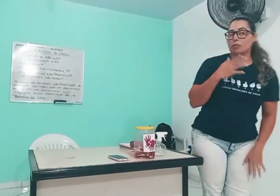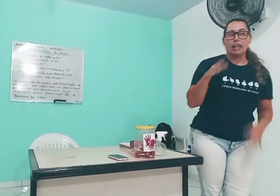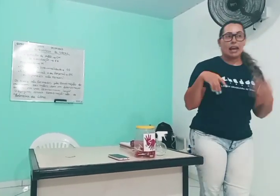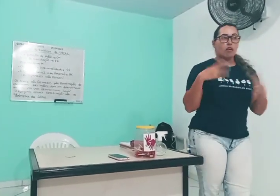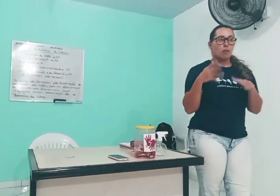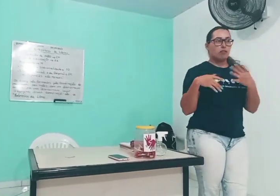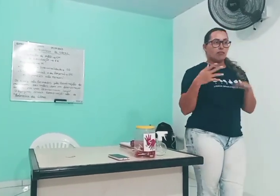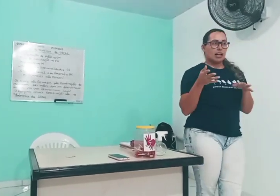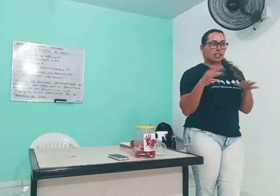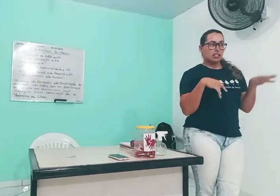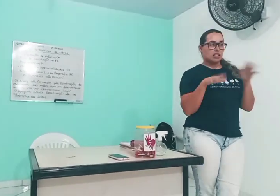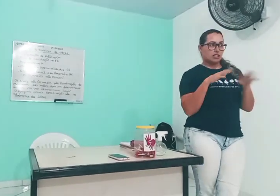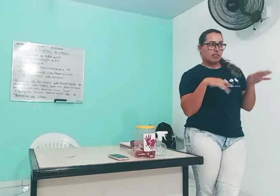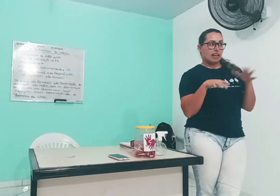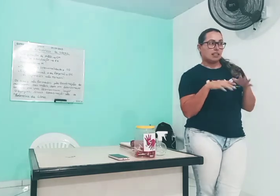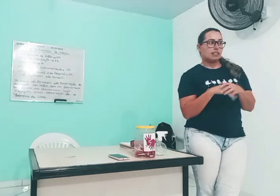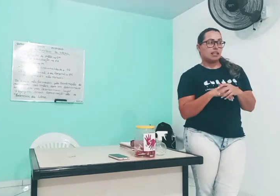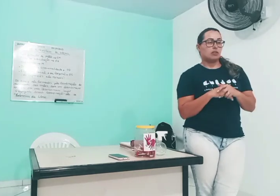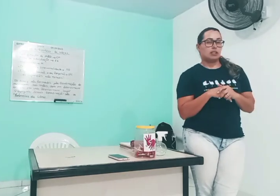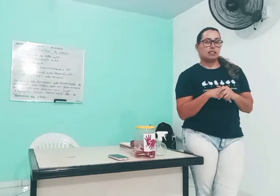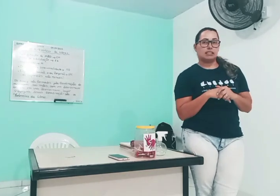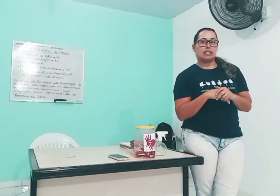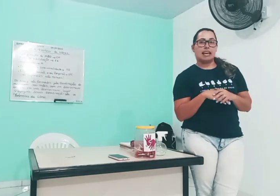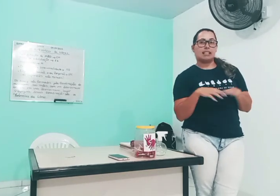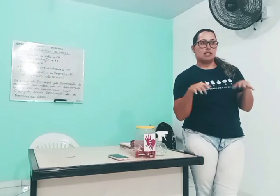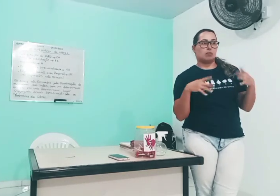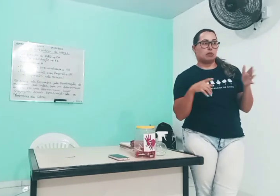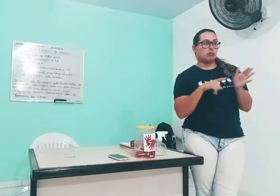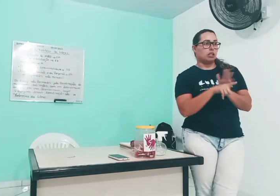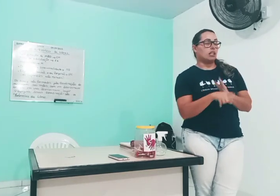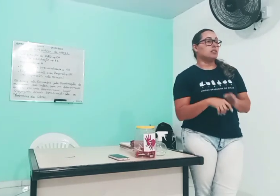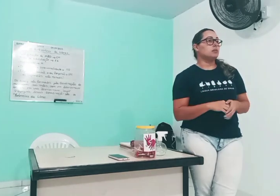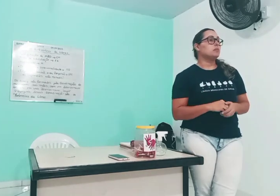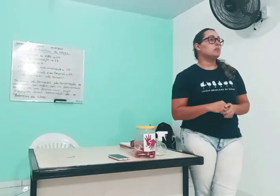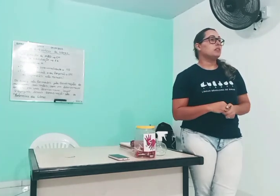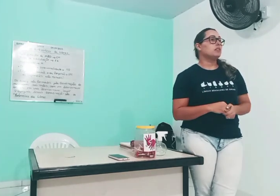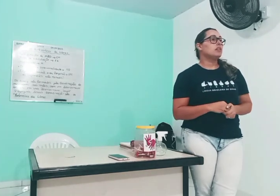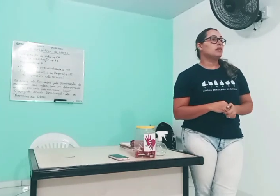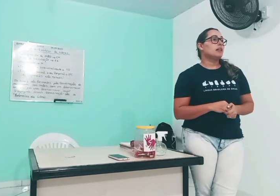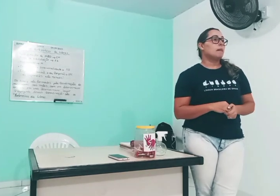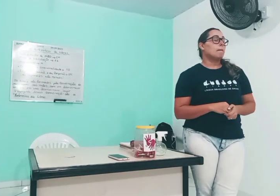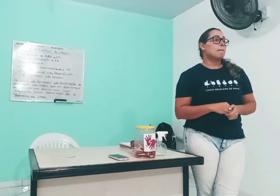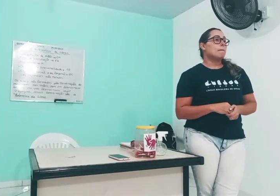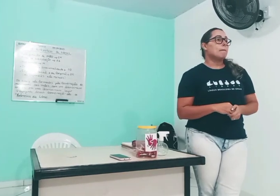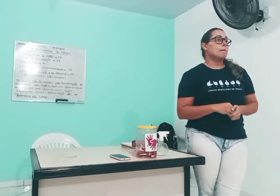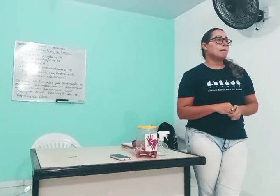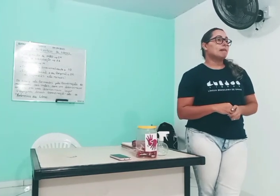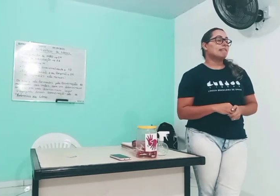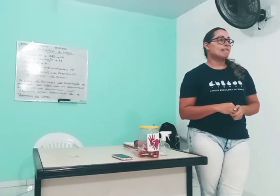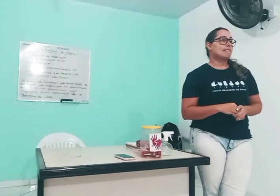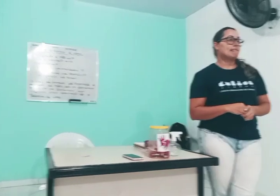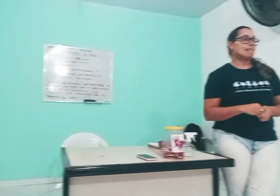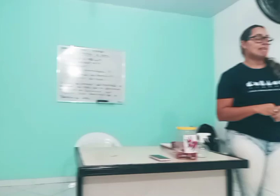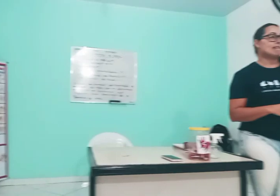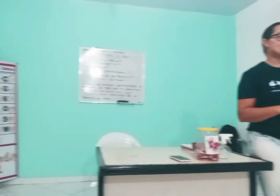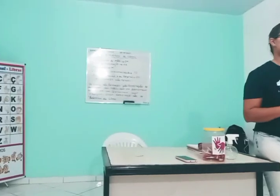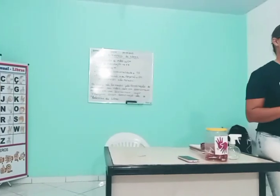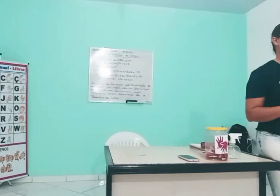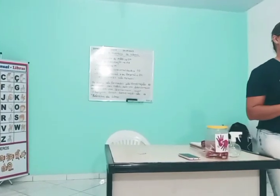Aí conforme eu for falando, a gente vai, né, trocando as ideias, vocês vão perguntando. Deixa eu te falar uma coisa. Eu não sei se você lembra que eu falei para você que